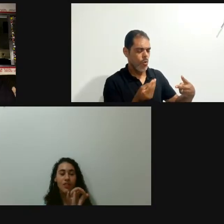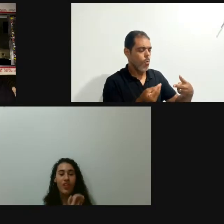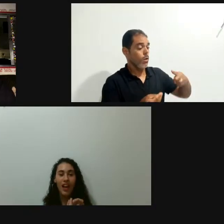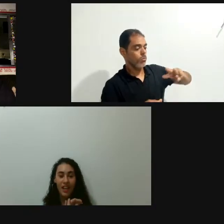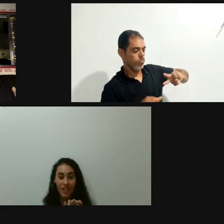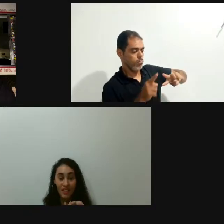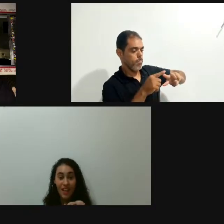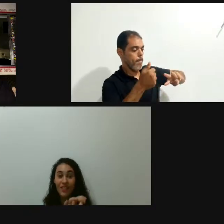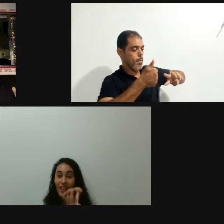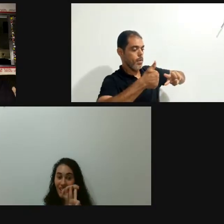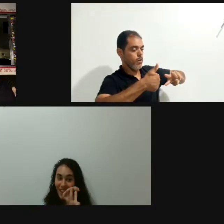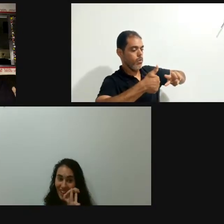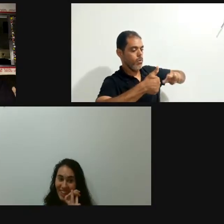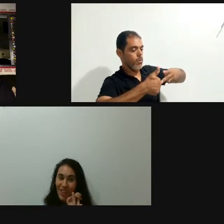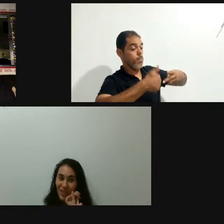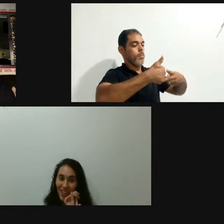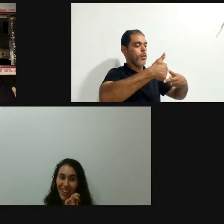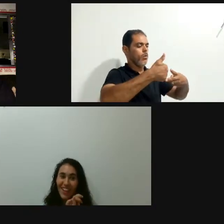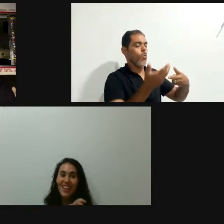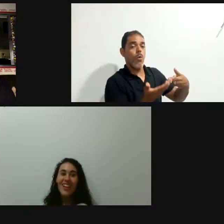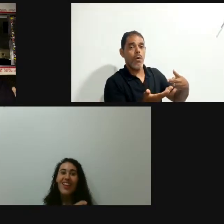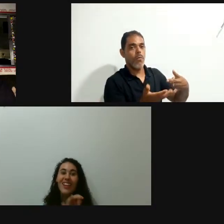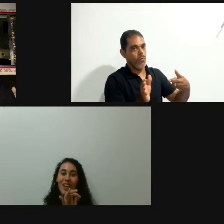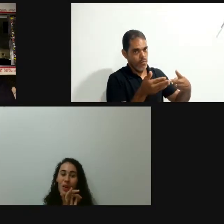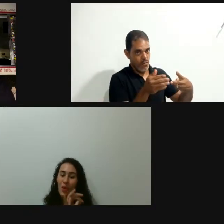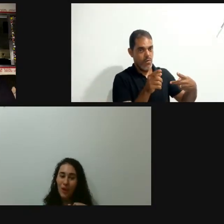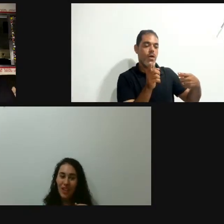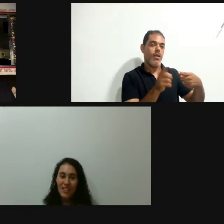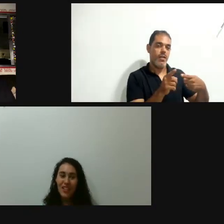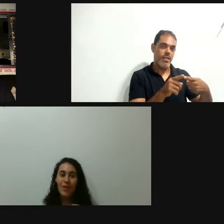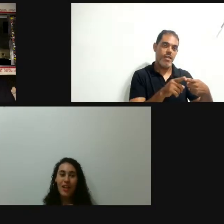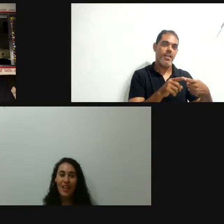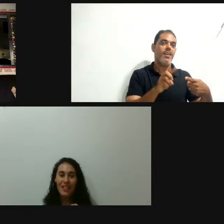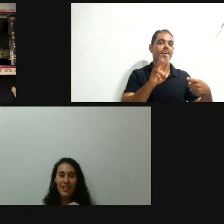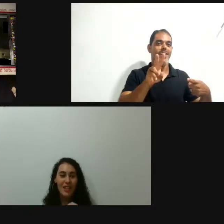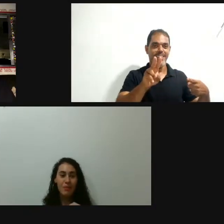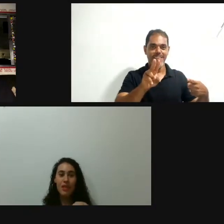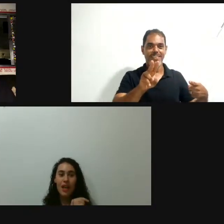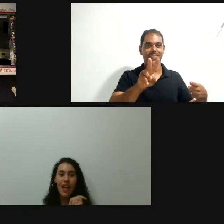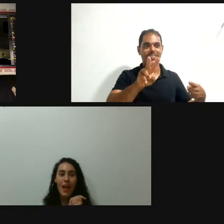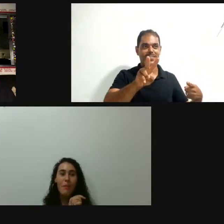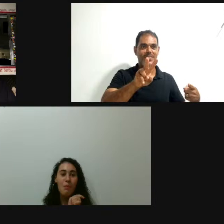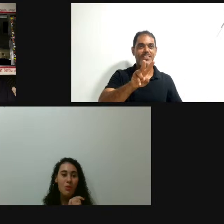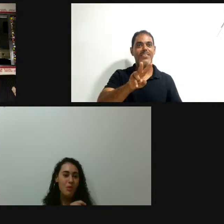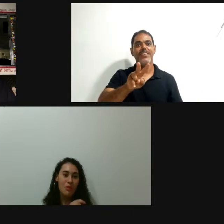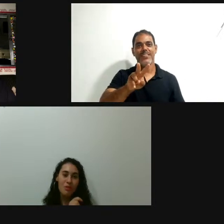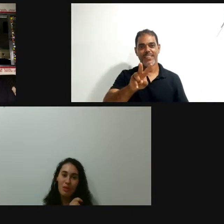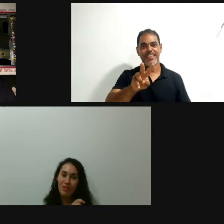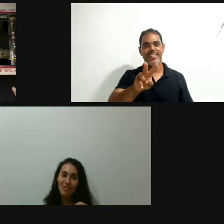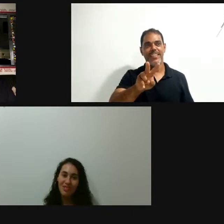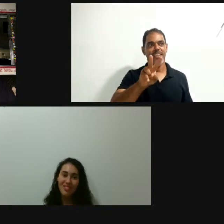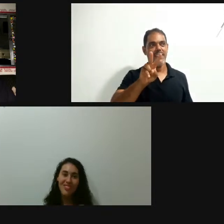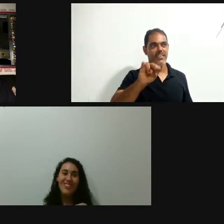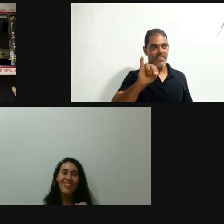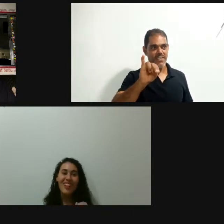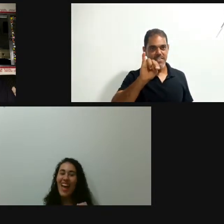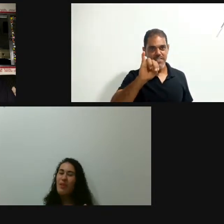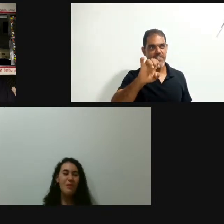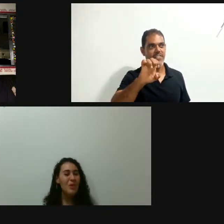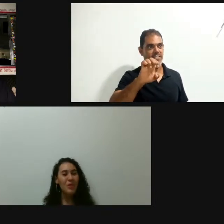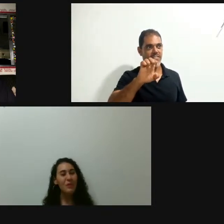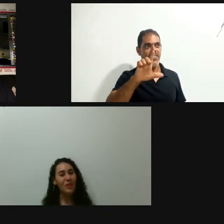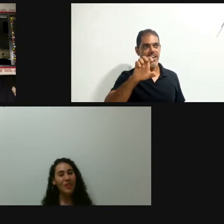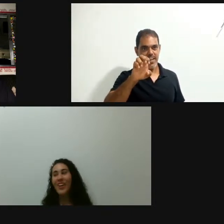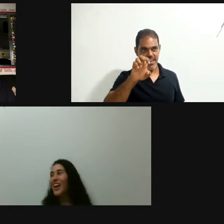que Violet Evergarden, que eu falei, ganhou meu coração. Esse anime é muito bom. Assistir.